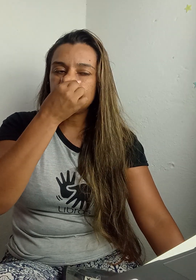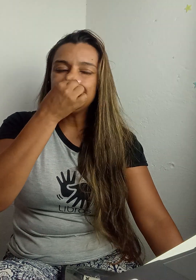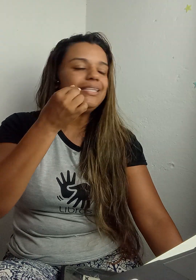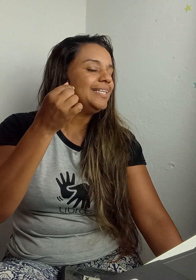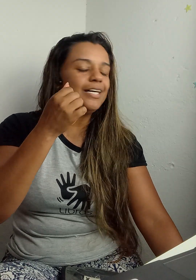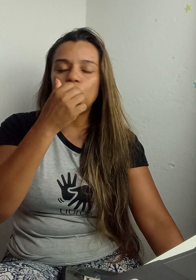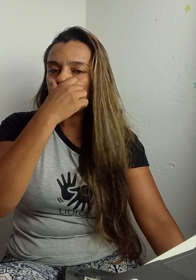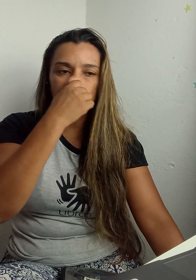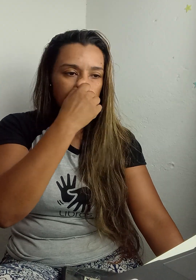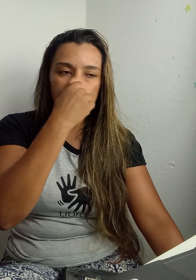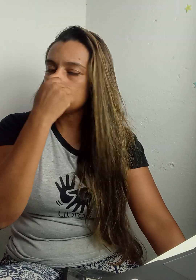Não.